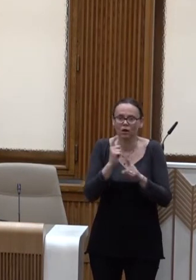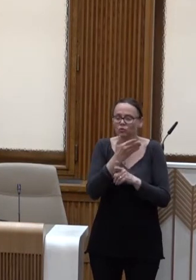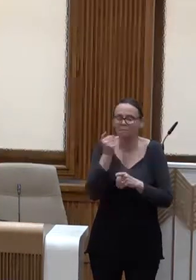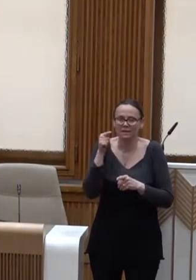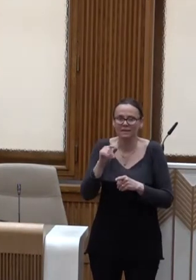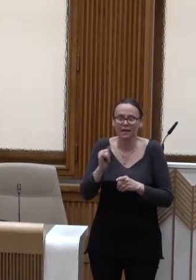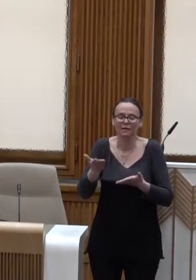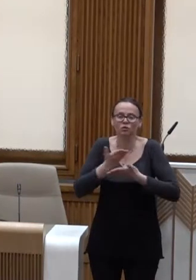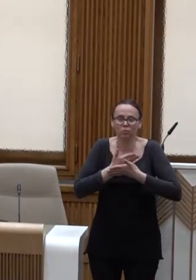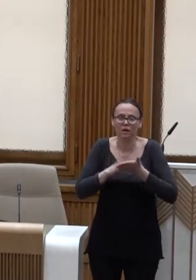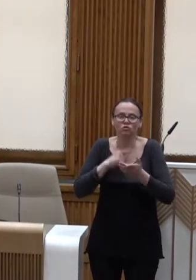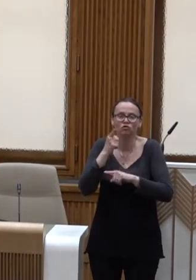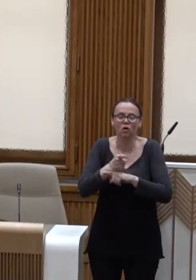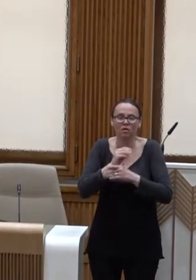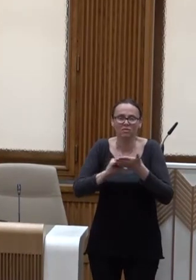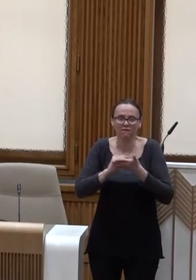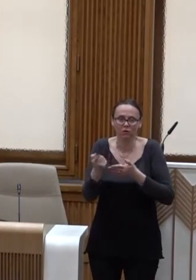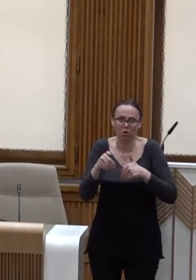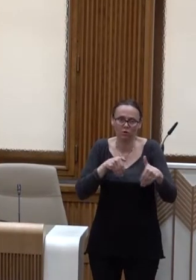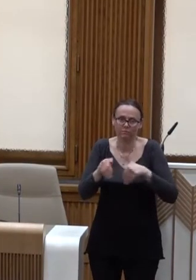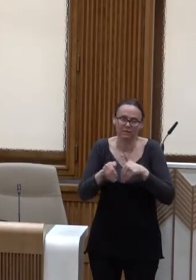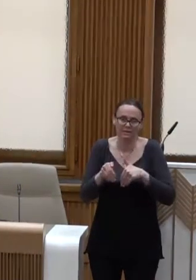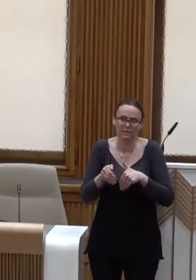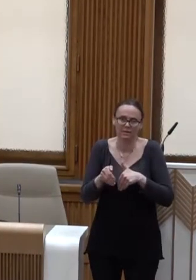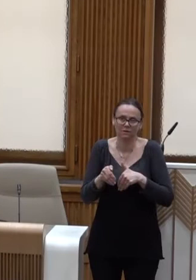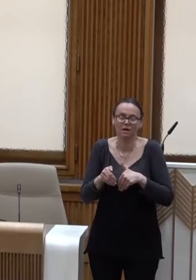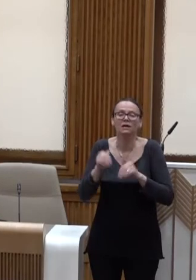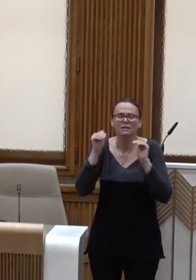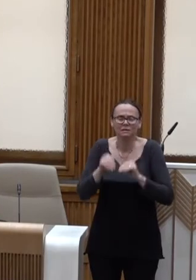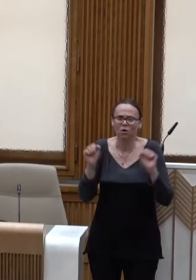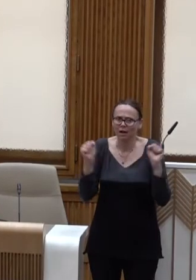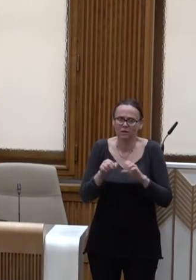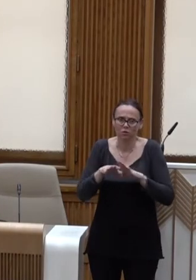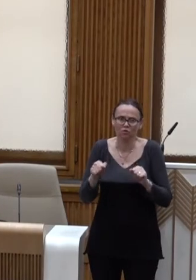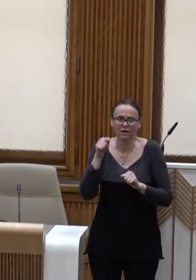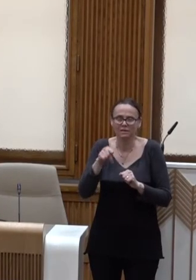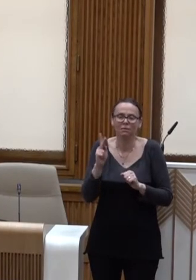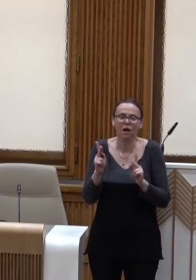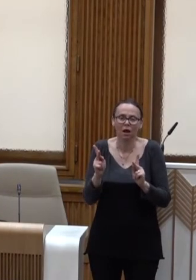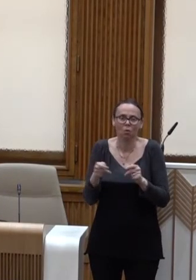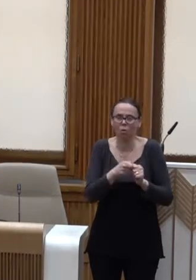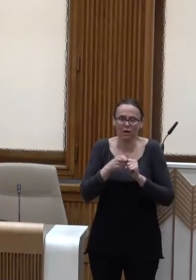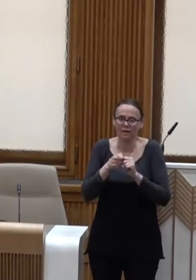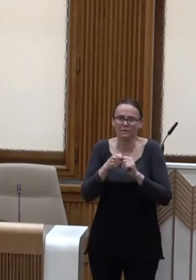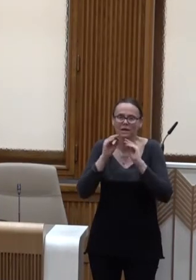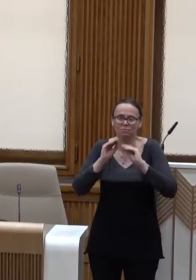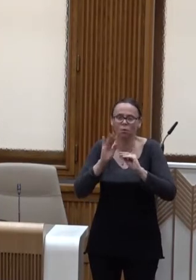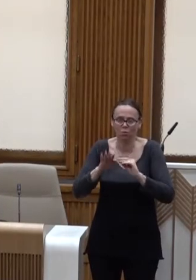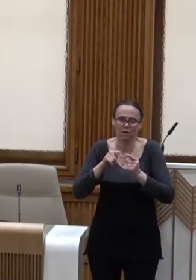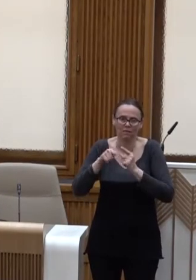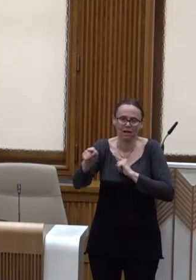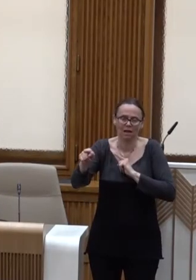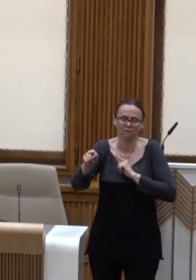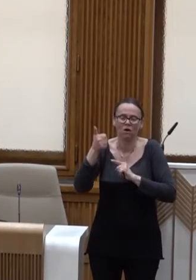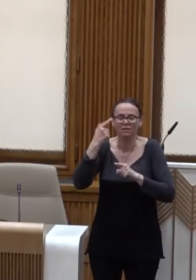tega, da dobi kakšno navodilo od ministrstva, se mora resno ukvarjati s tem, kako organizirati pouk nadaljavo ali pa vsaj